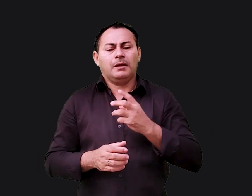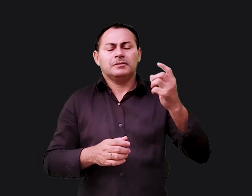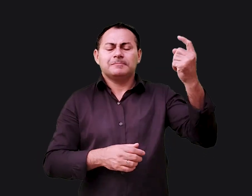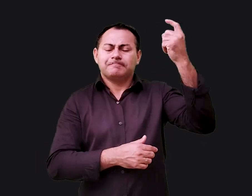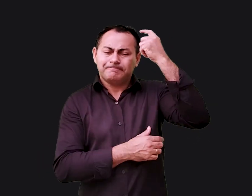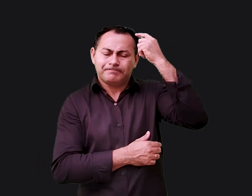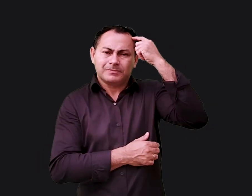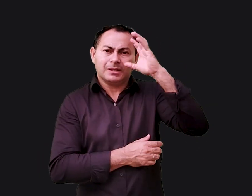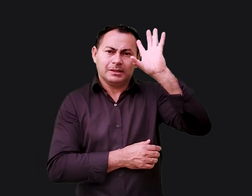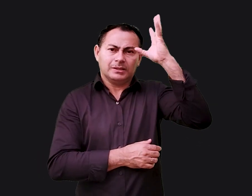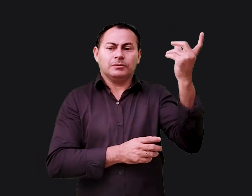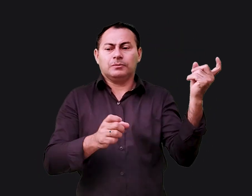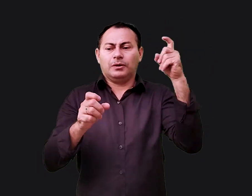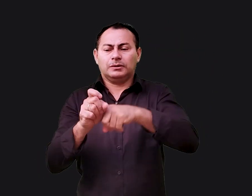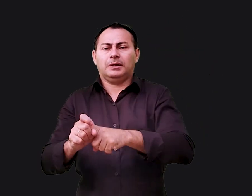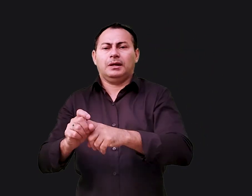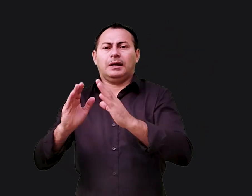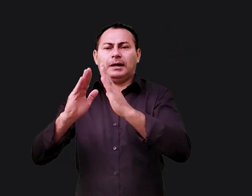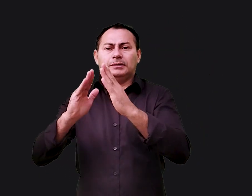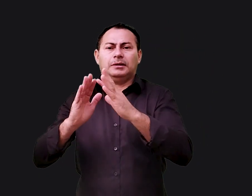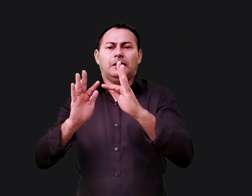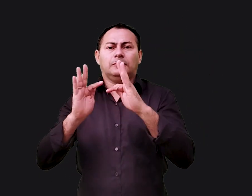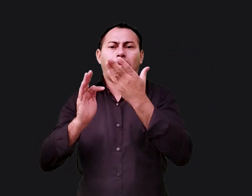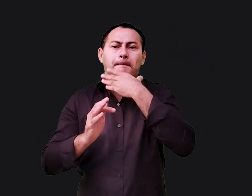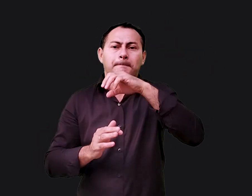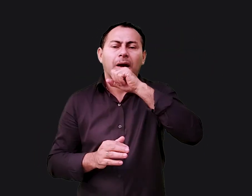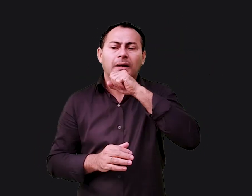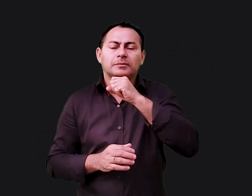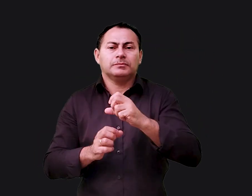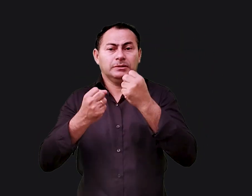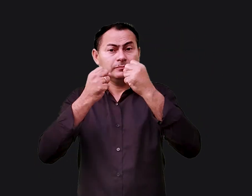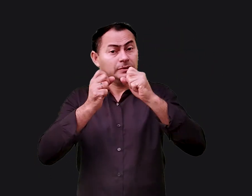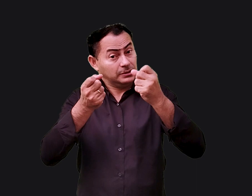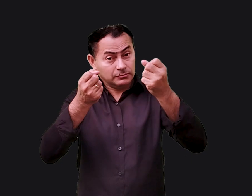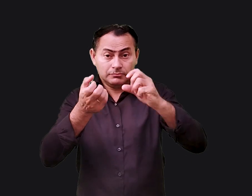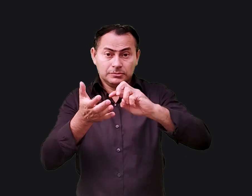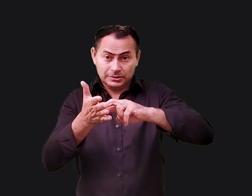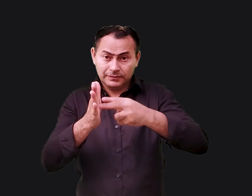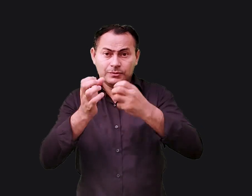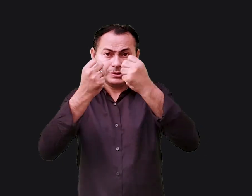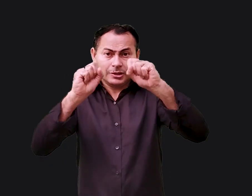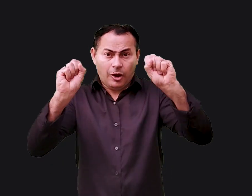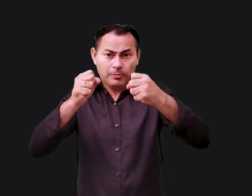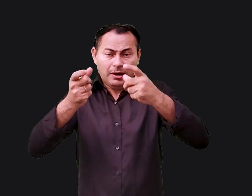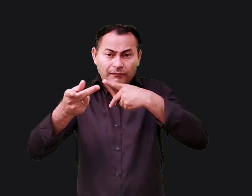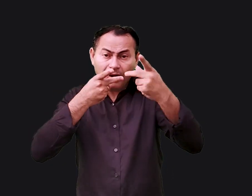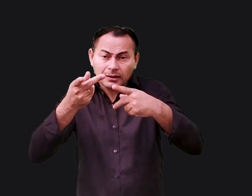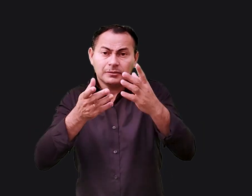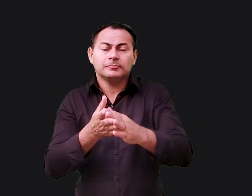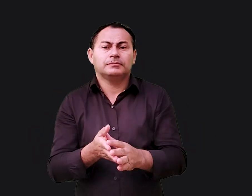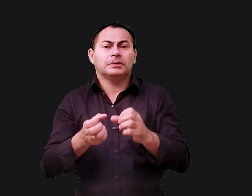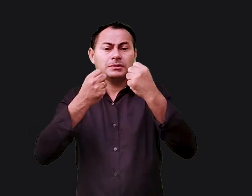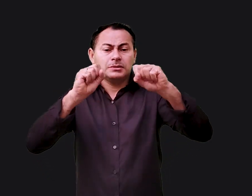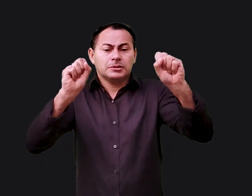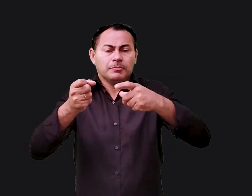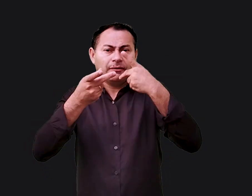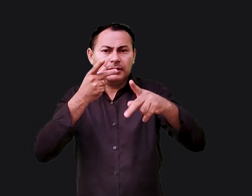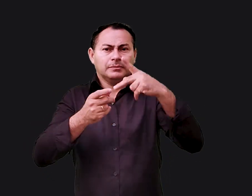então caiu em si e decidiu retornar para o seu pai é isso que o Salmo está escrevendo o Salmo diz